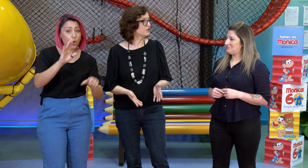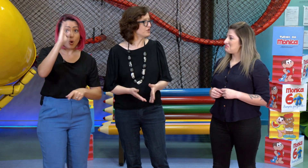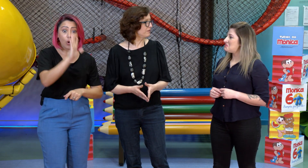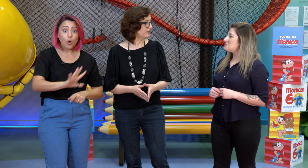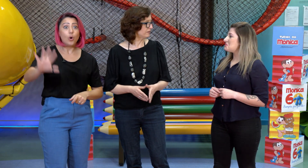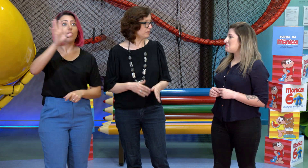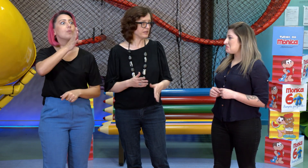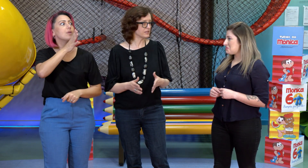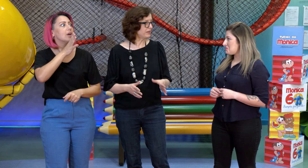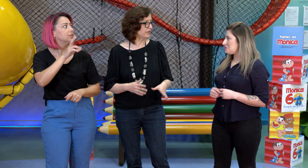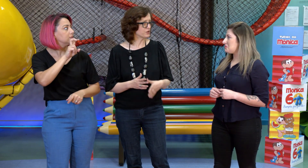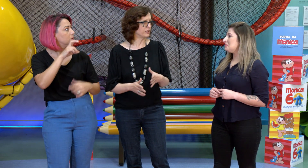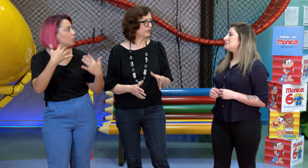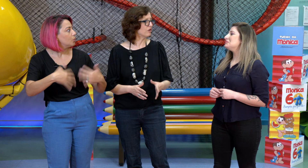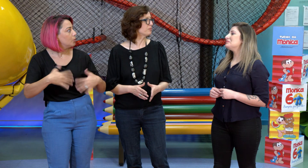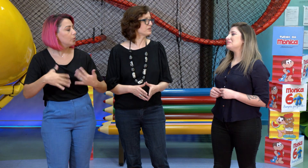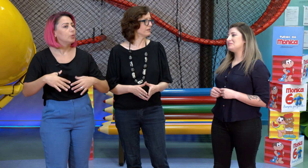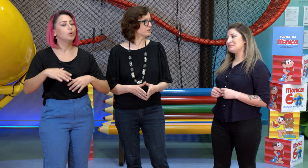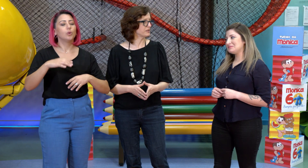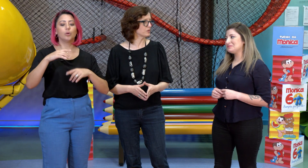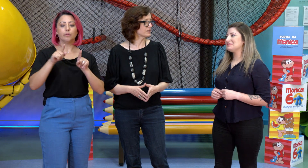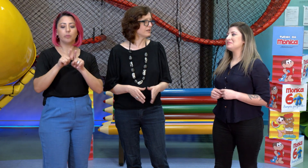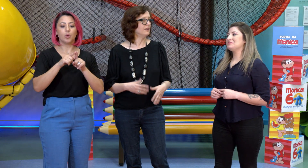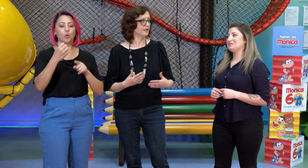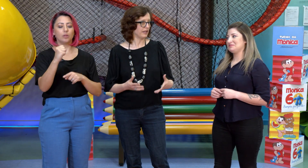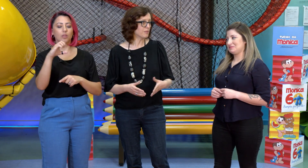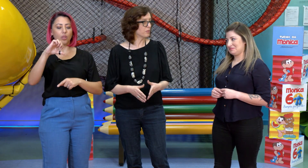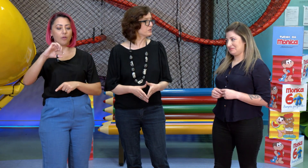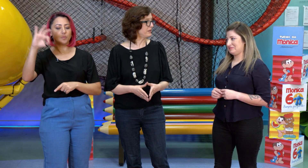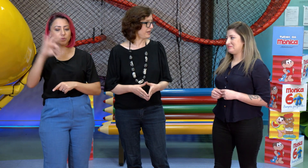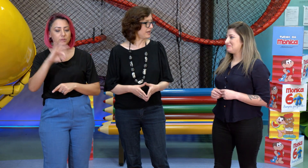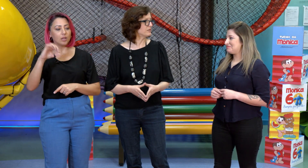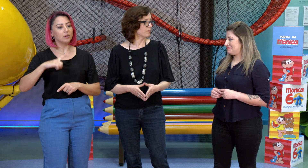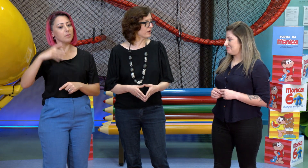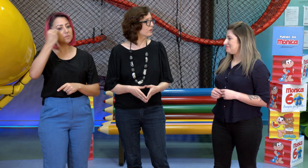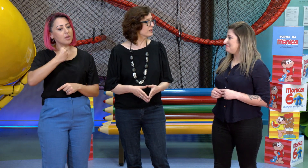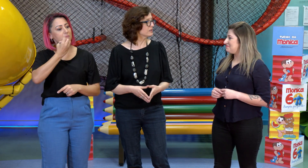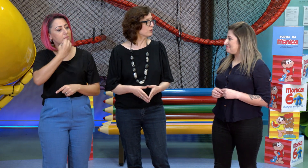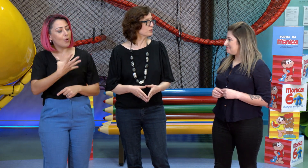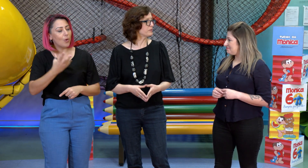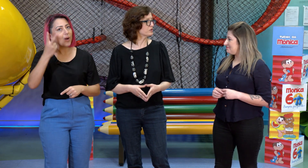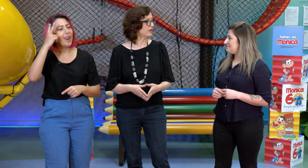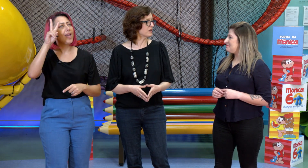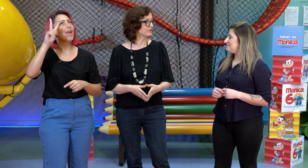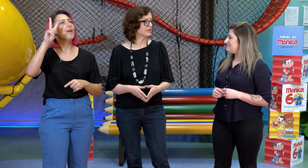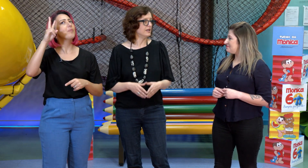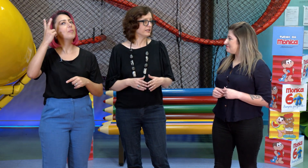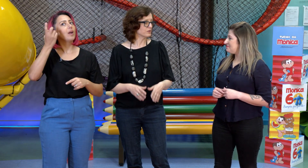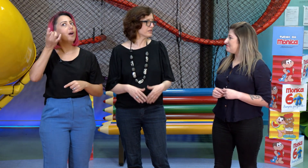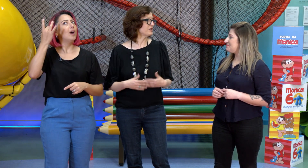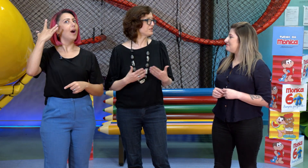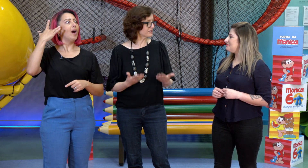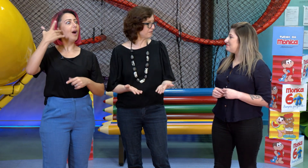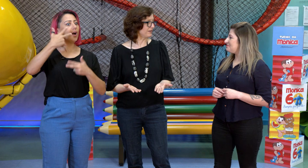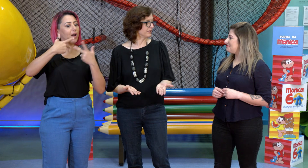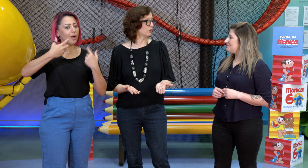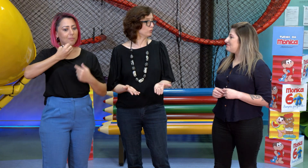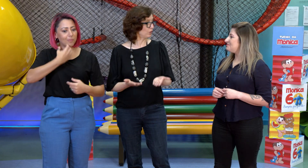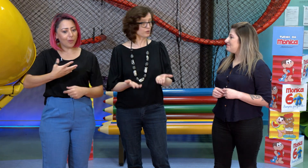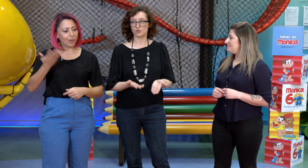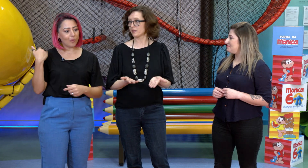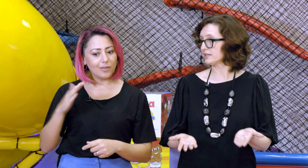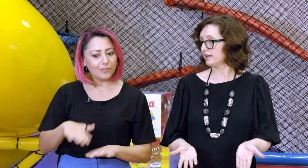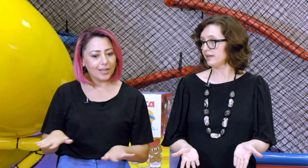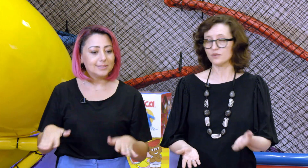imagem positiva também semelhante. 89% das pessoas têm uma boa experiência, uma boa recordação com os personagens. Então, se a gente está falando